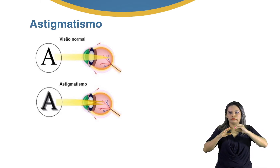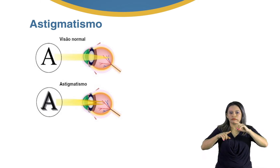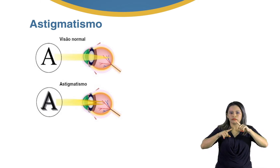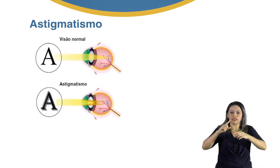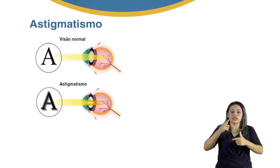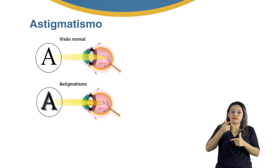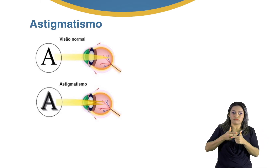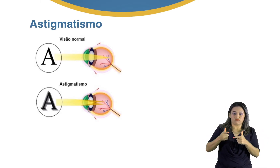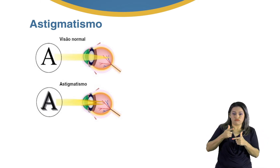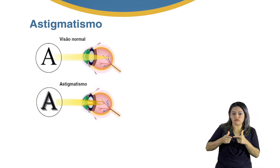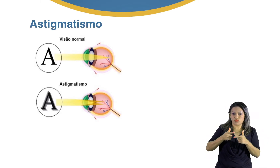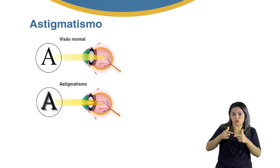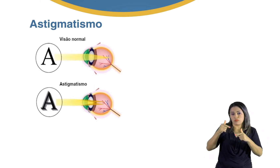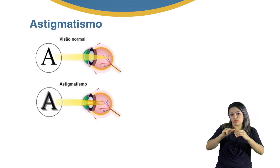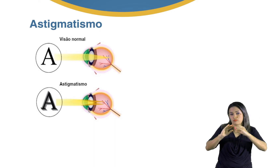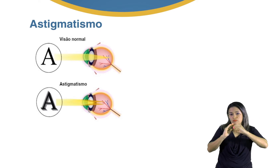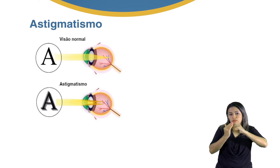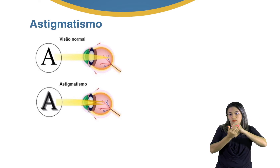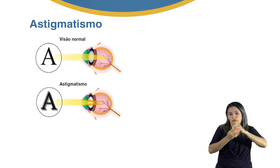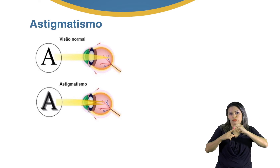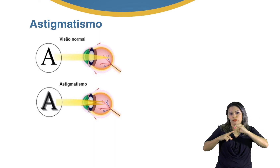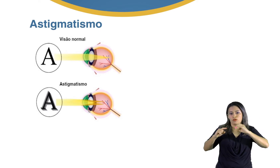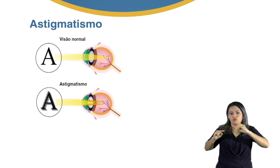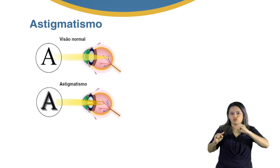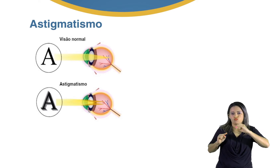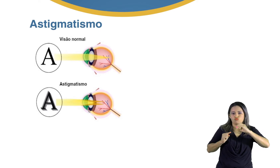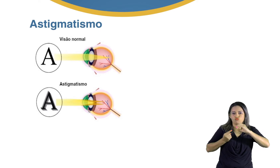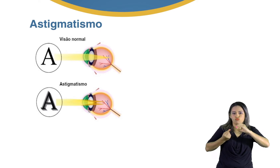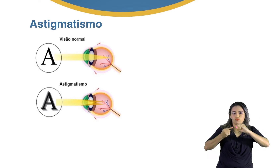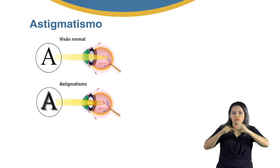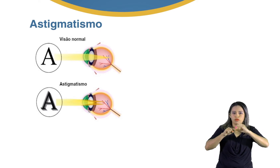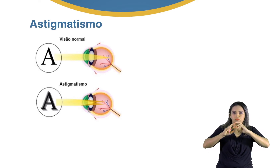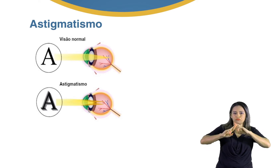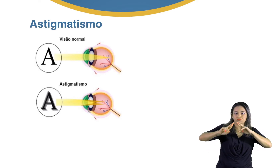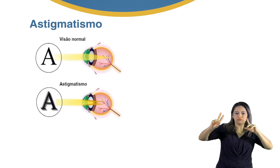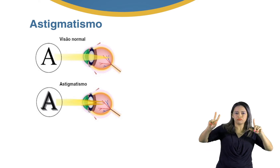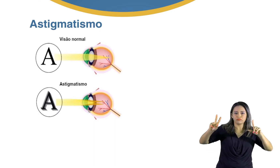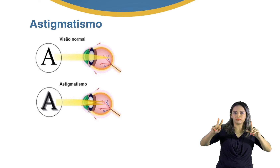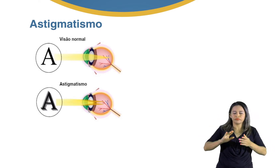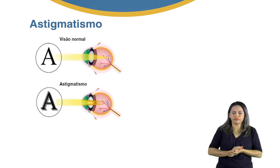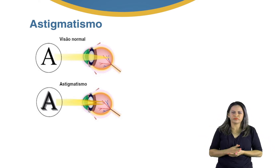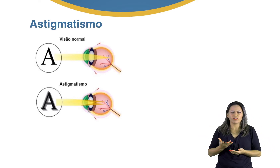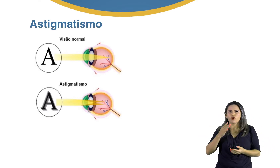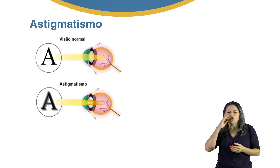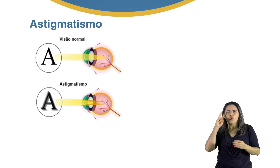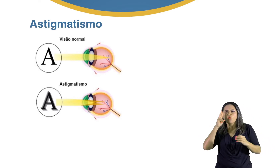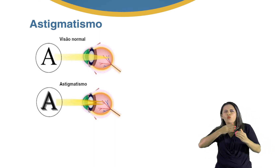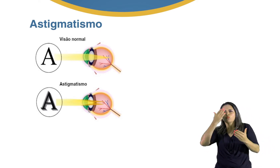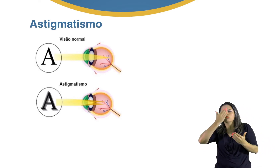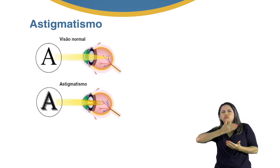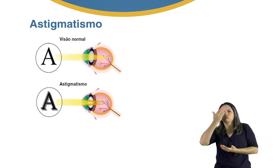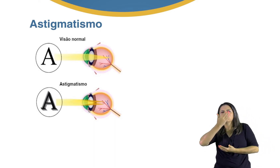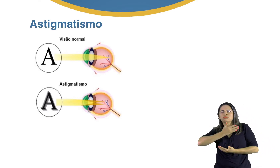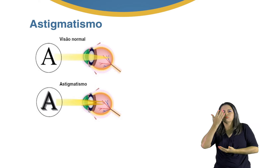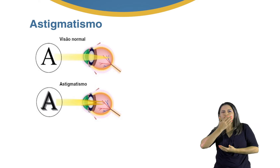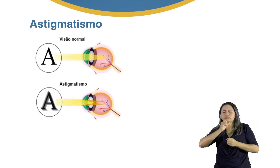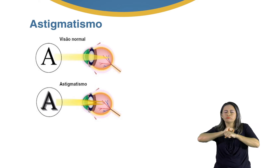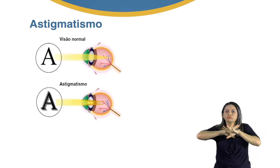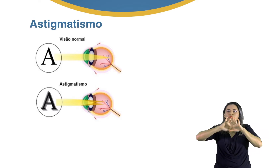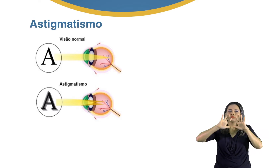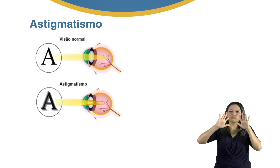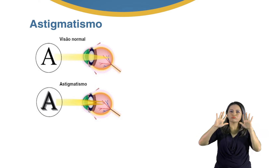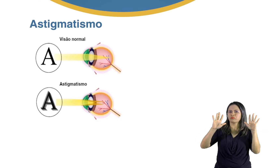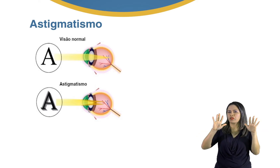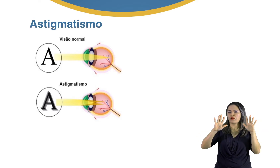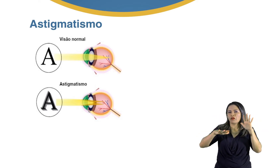formação, ela deixa o nervo óptico meio diferenciado. Por exemplo, eu não enxergo com tanta nitidez